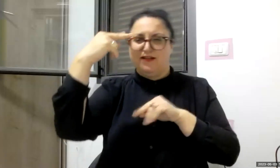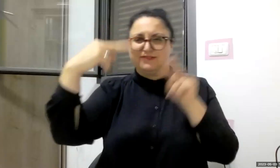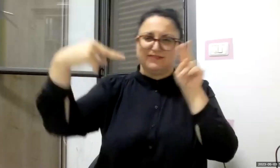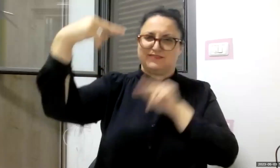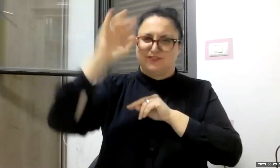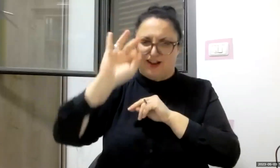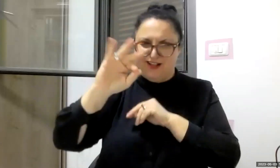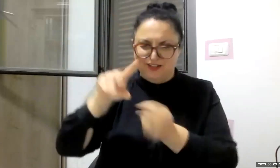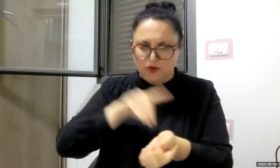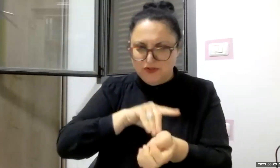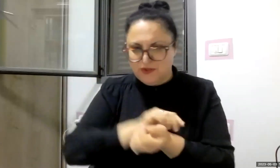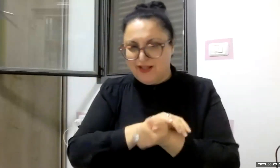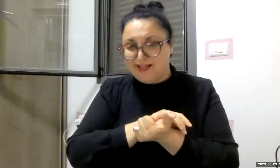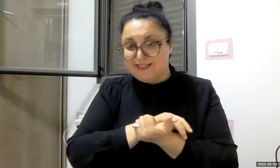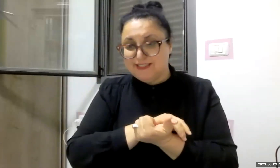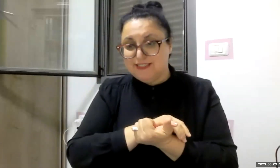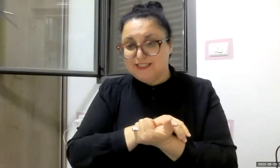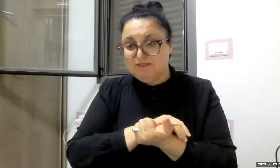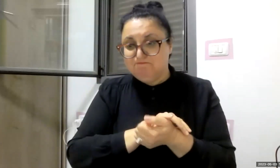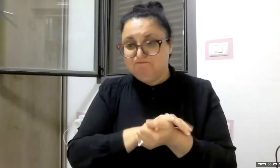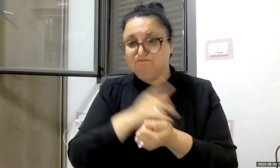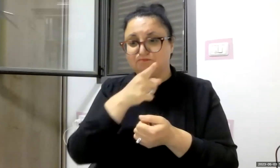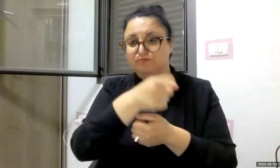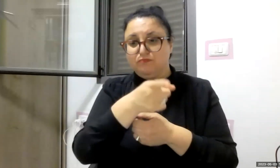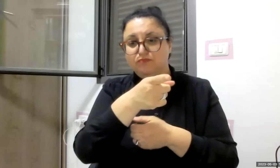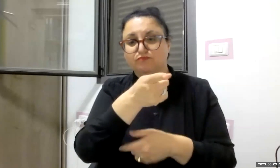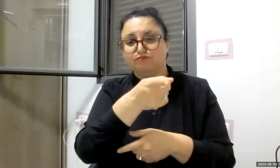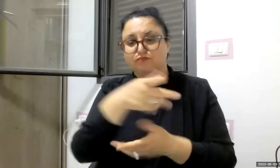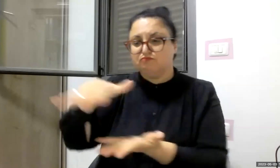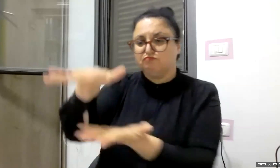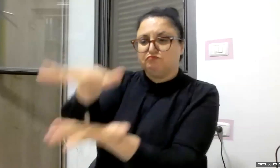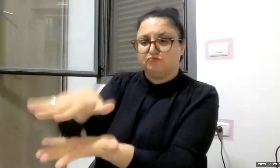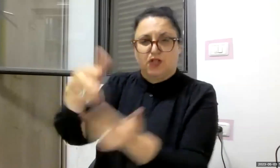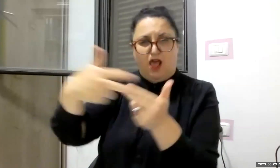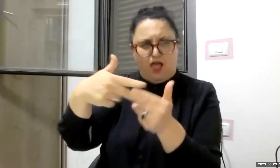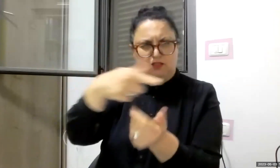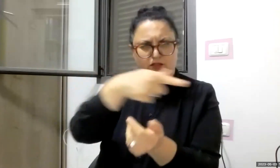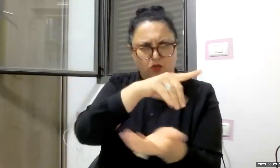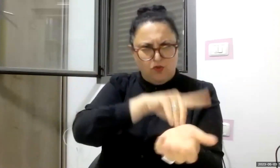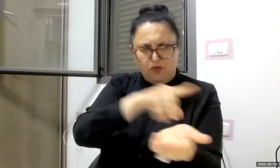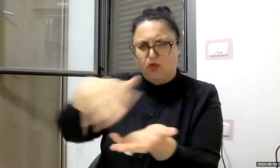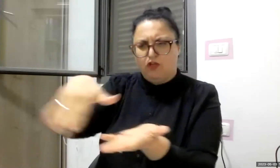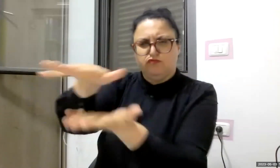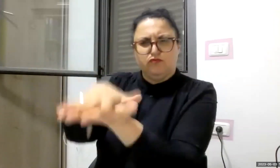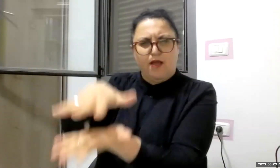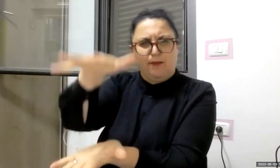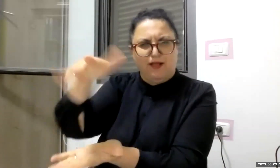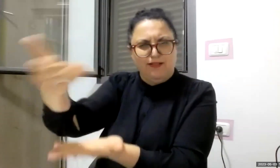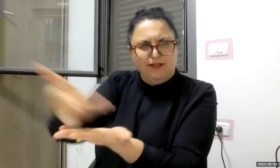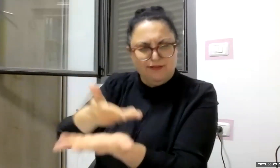המקומים שישבנו בהם, את המבט של הדוקטור, ובאמת ליד מקומו